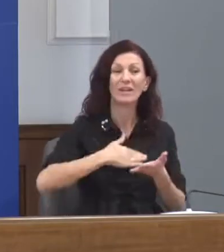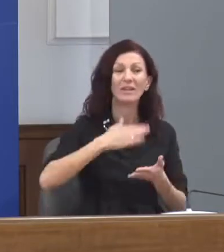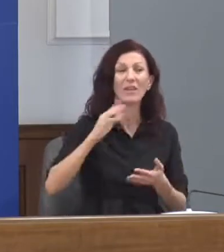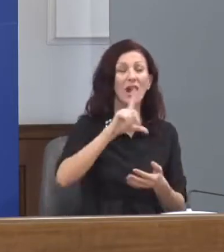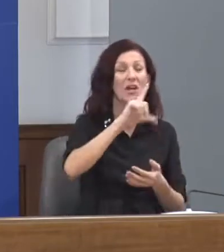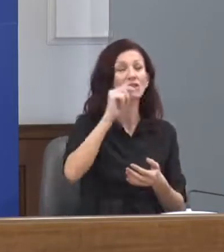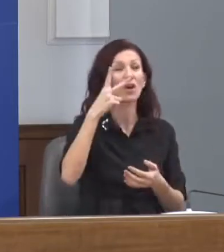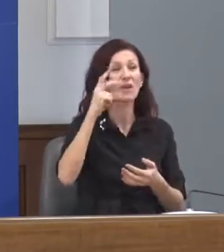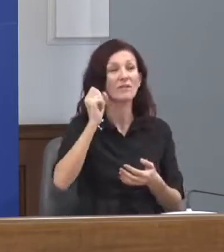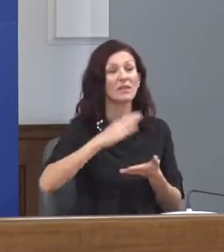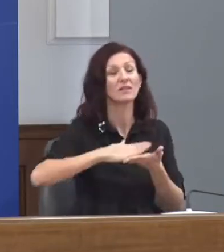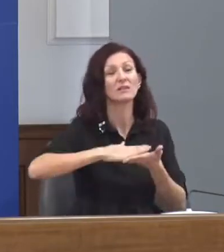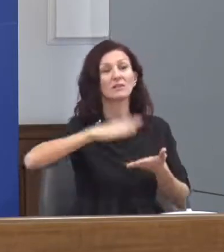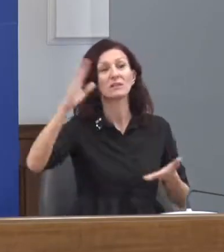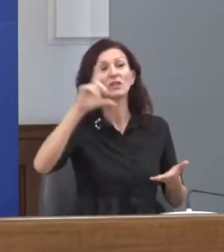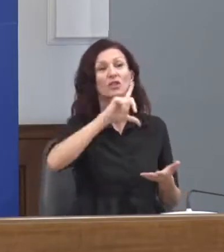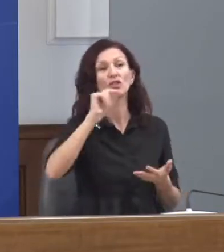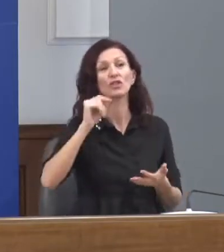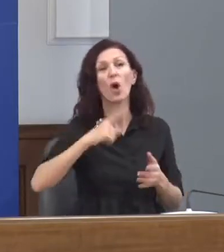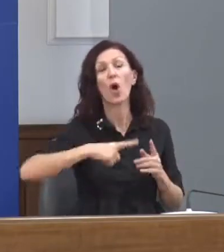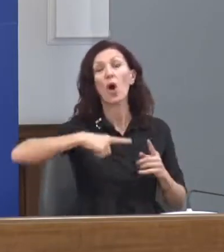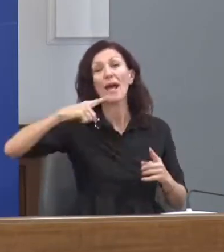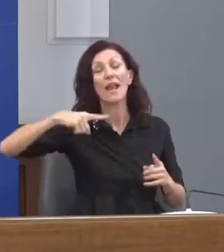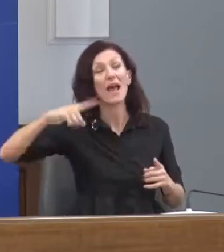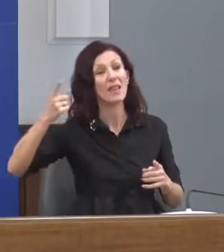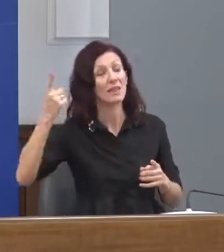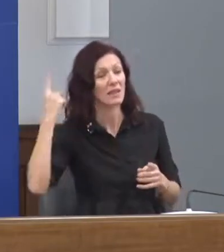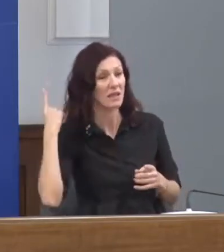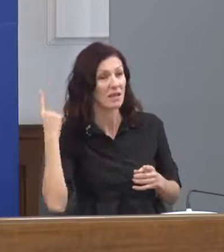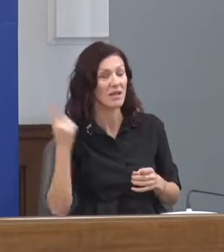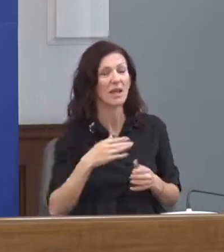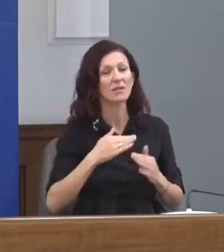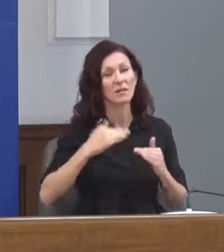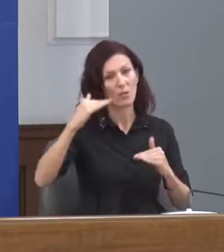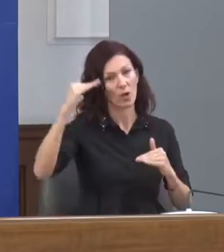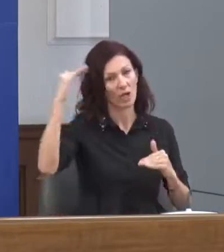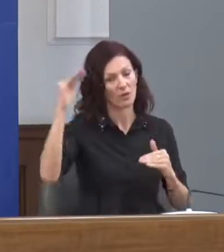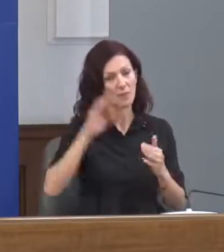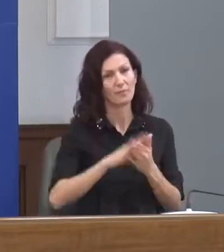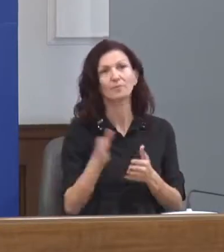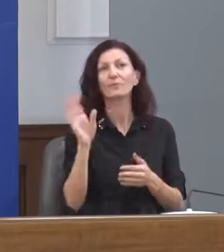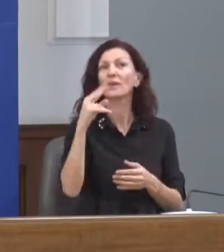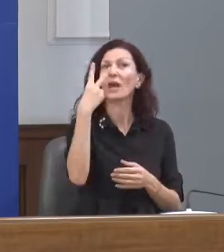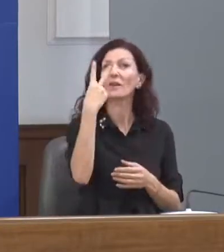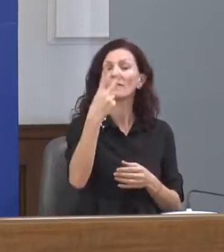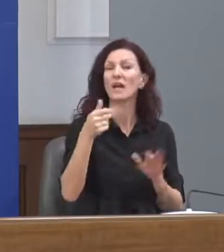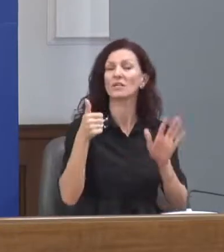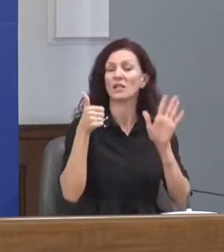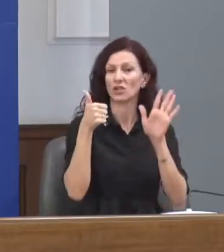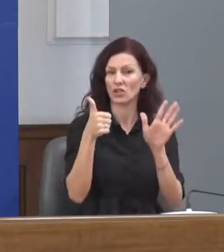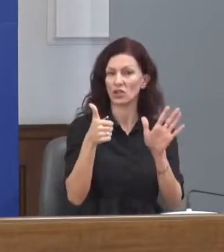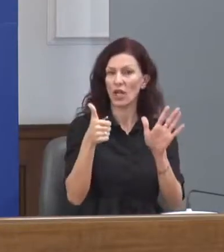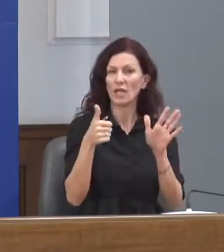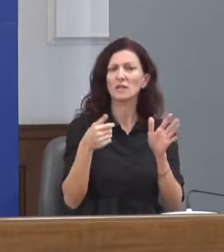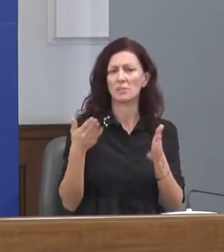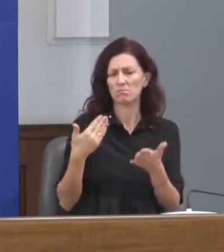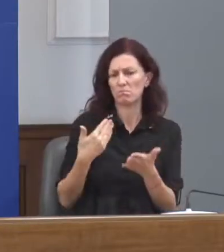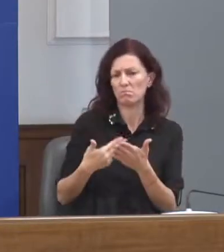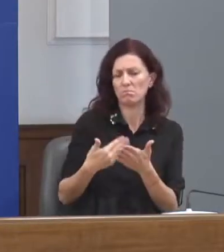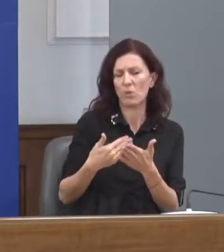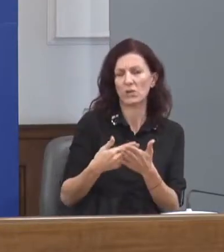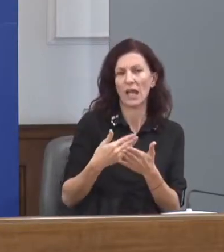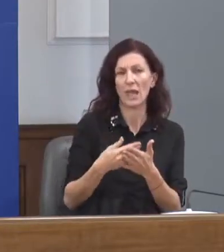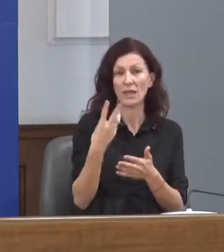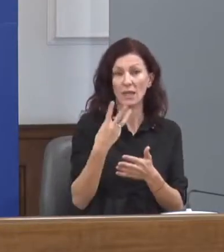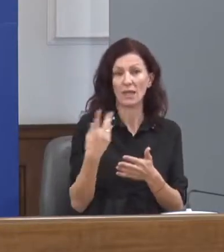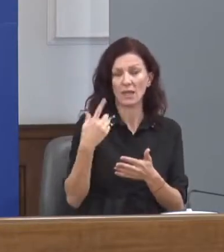хиляди и продължава да се покачва ежедневно. На 26-ти и тези 3 дни преди